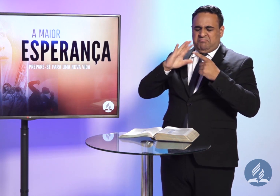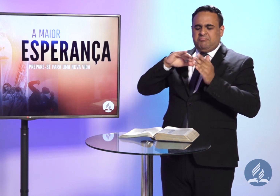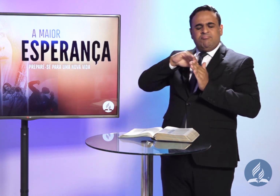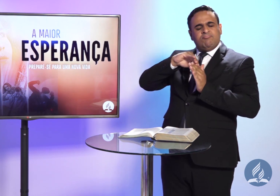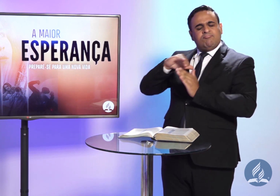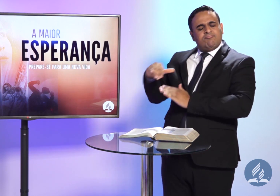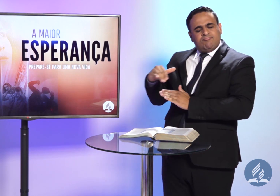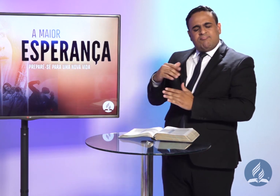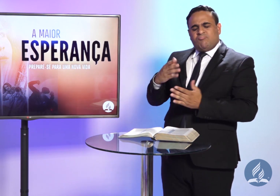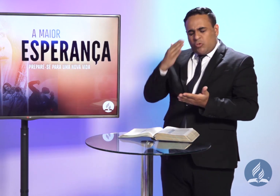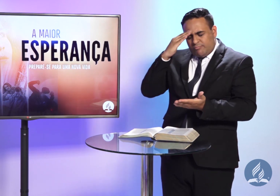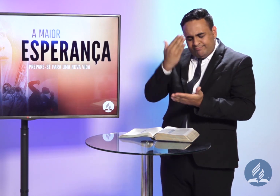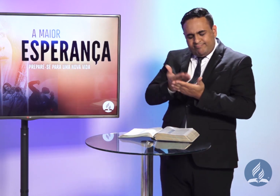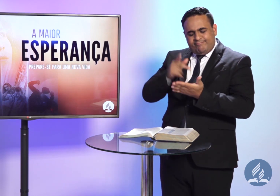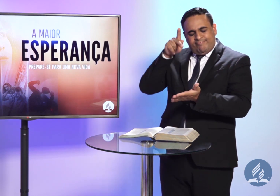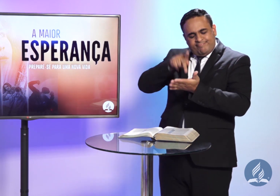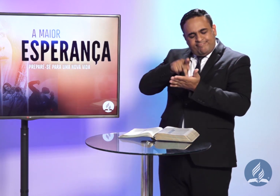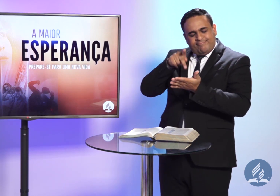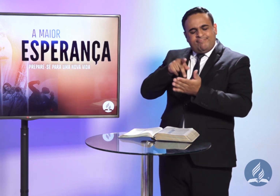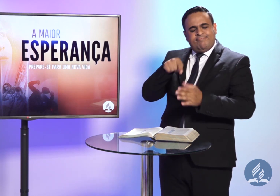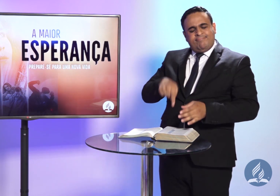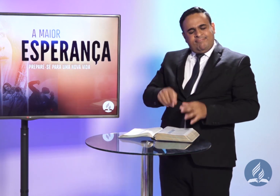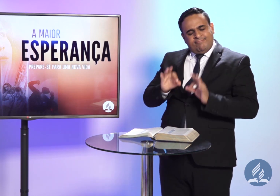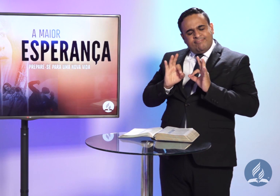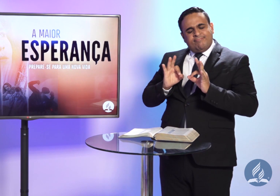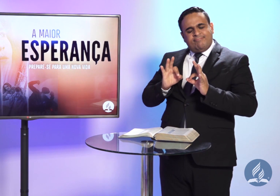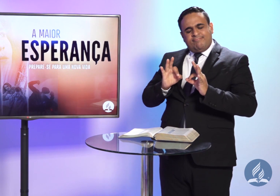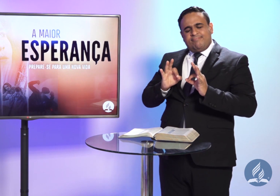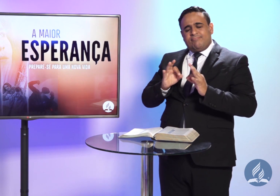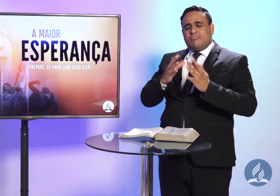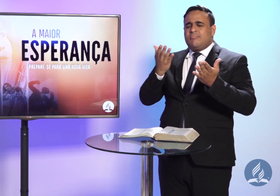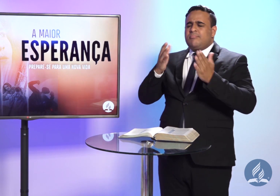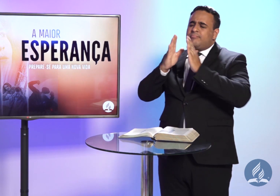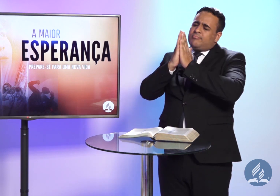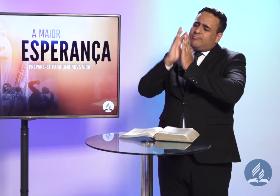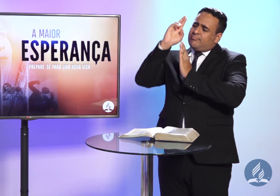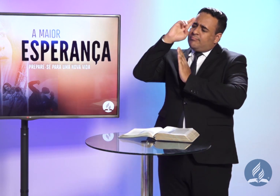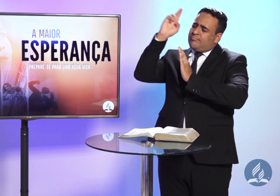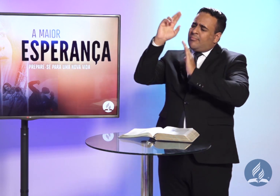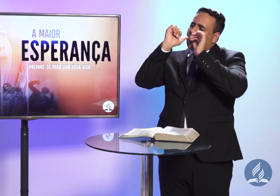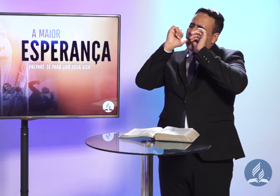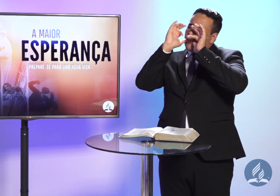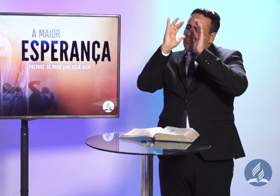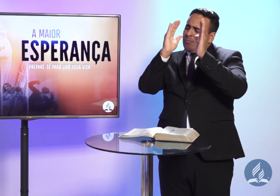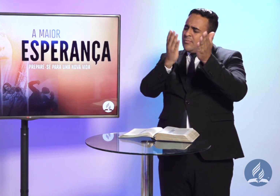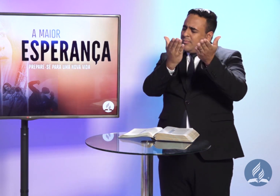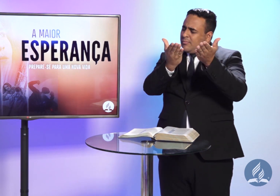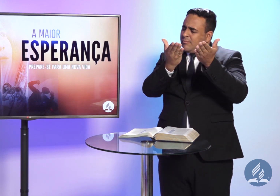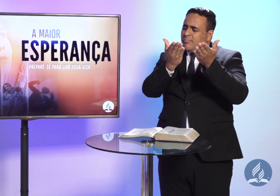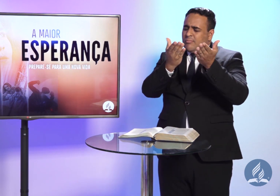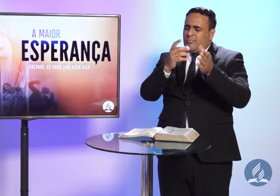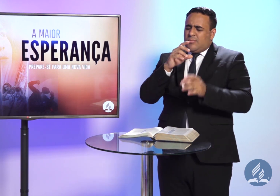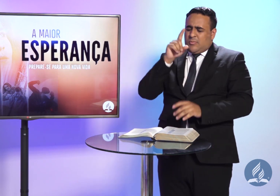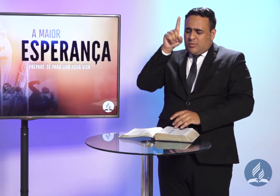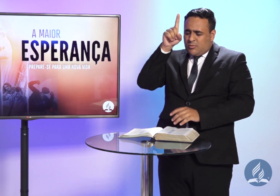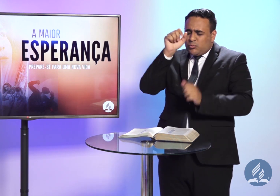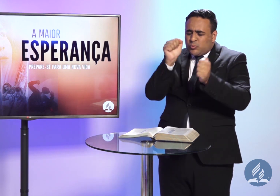estarem contigo e, sem dúvidas alguma, decidir se apegar à tua palavra, decidir ser batizado e seguir os